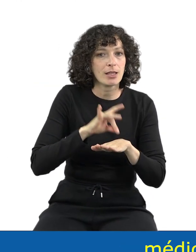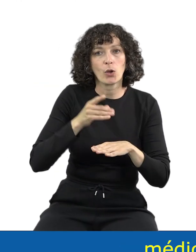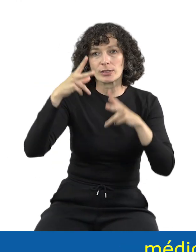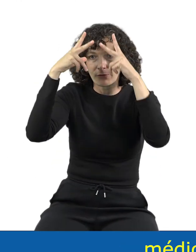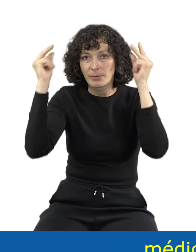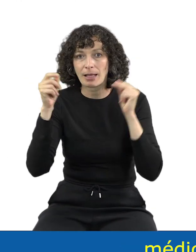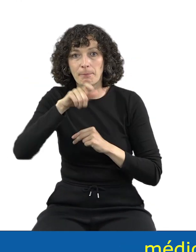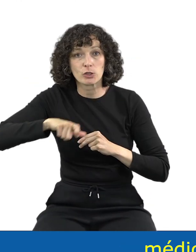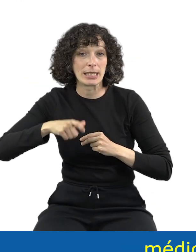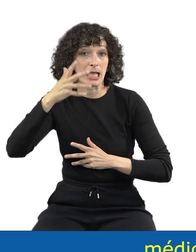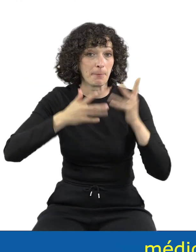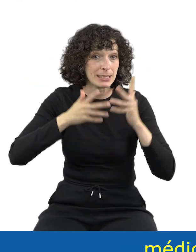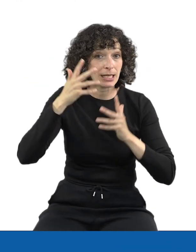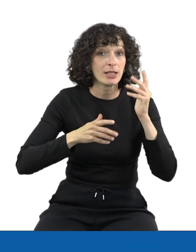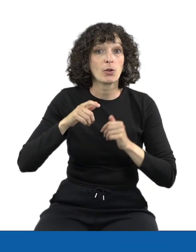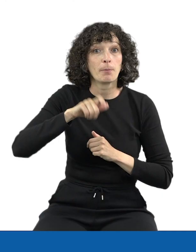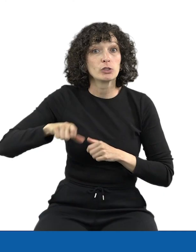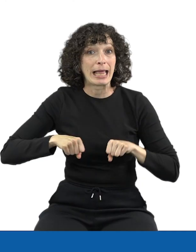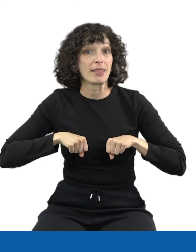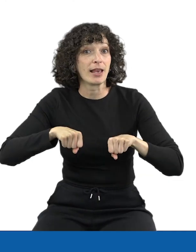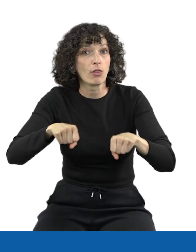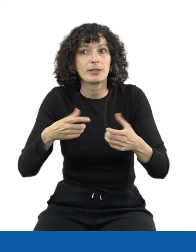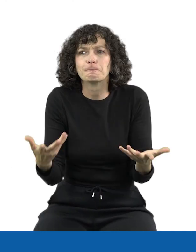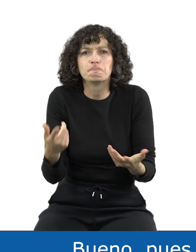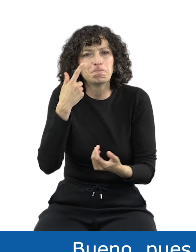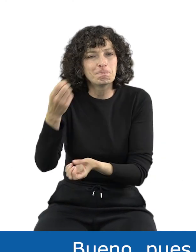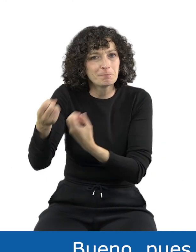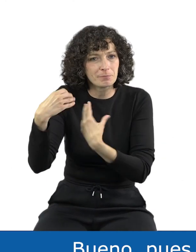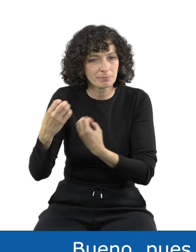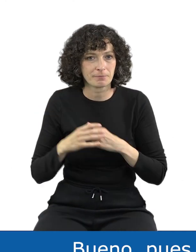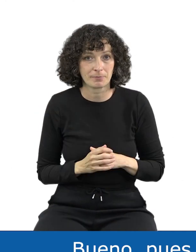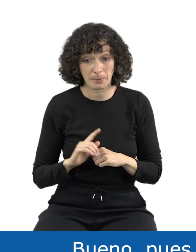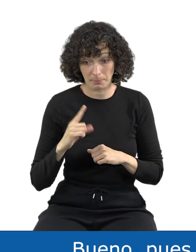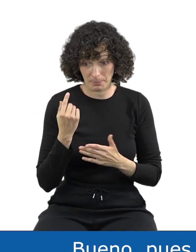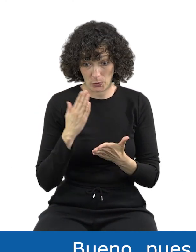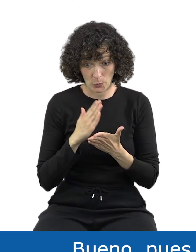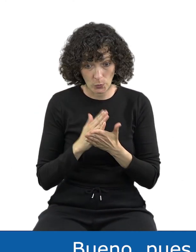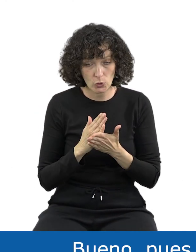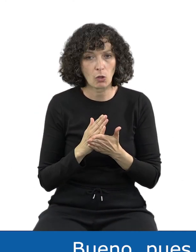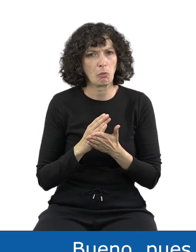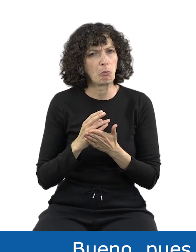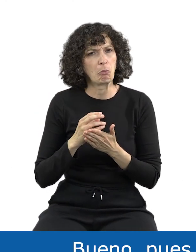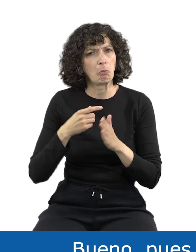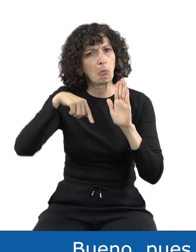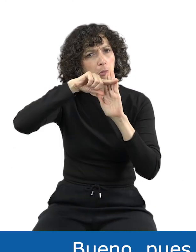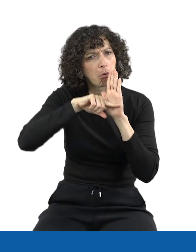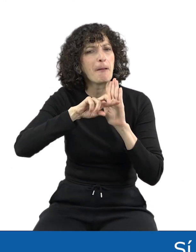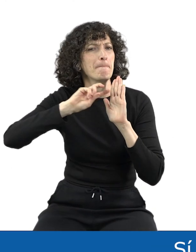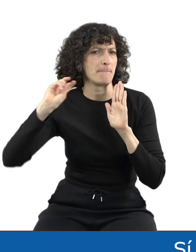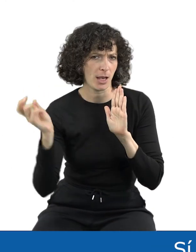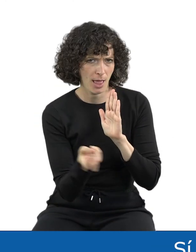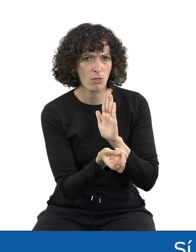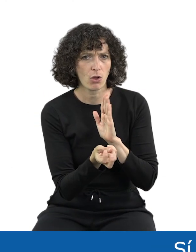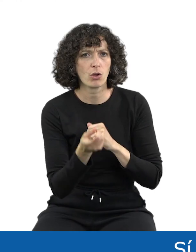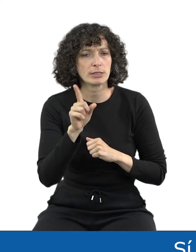enfermeras, administrativos, celadores. Cuéntanos un poco. Bueno, pues en esta primera edición hemos tenido un poco de todo. Sí que es